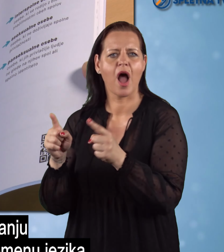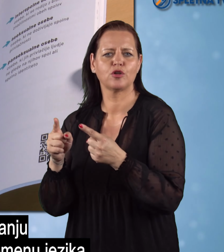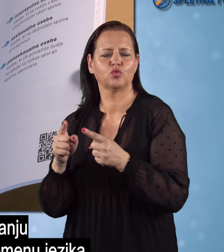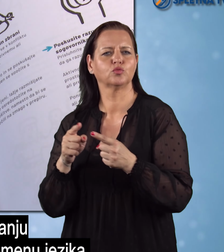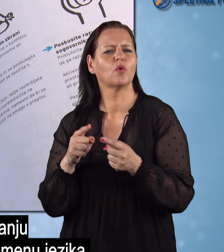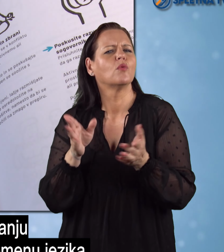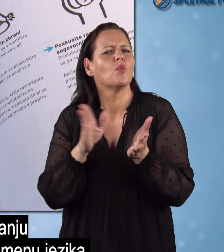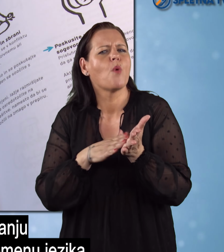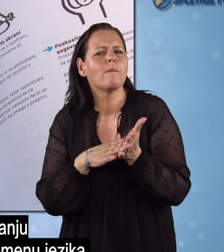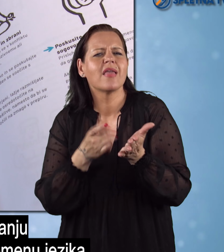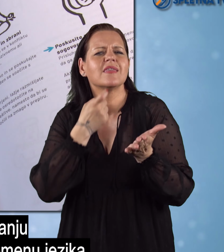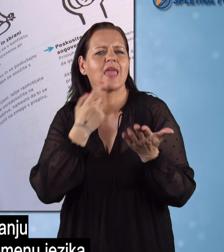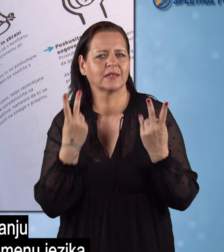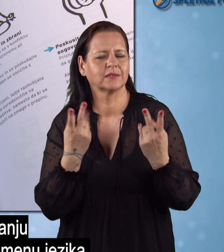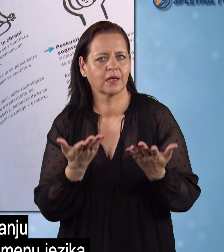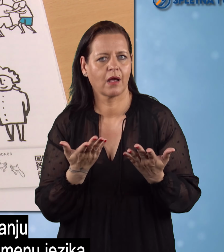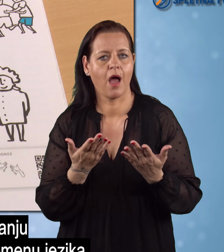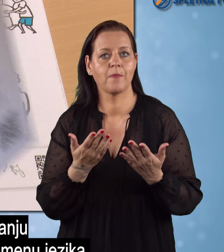drugačnosti in pomenu jezika.